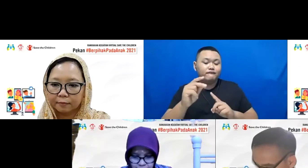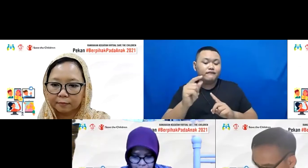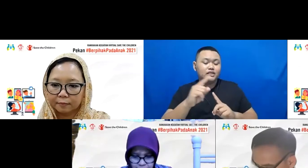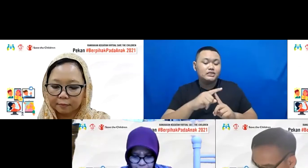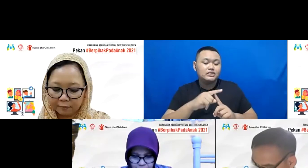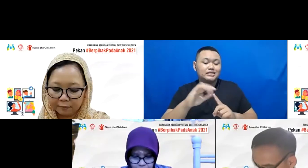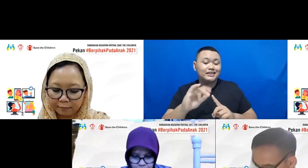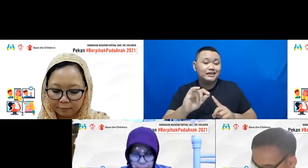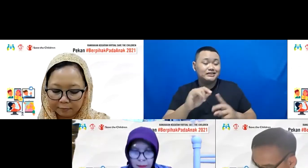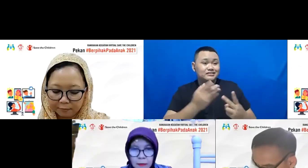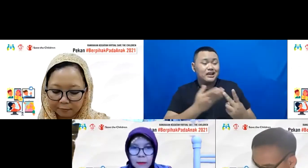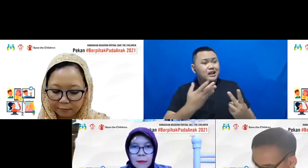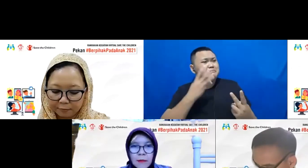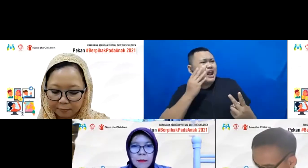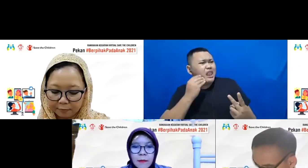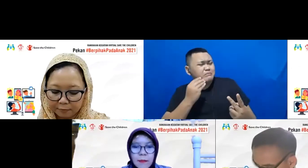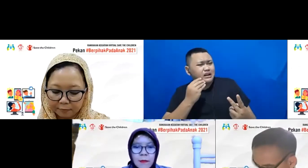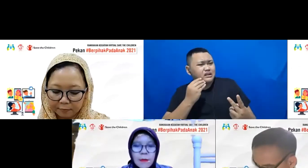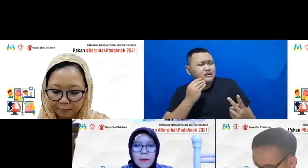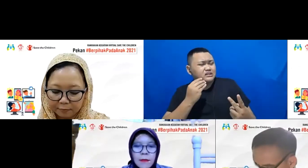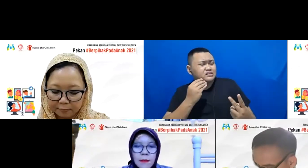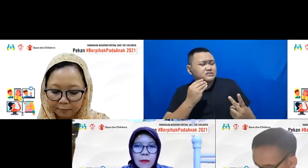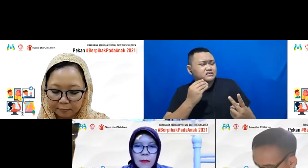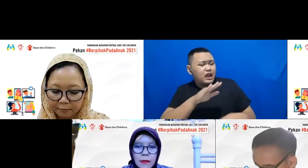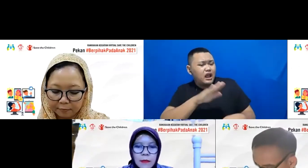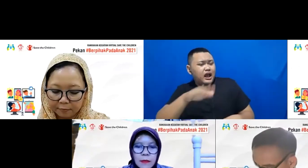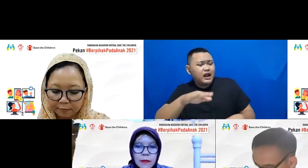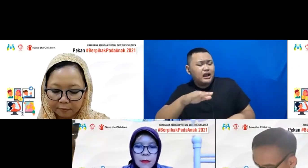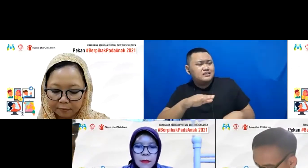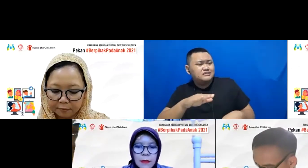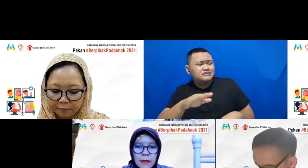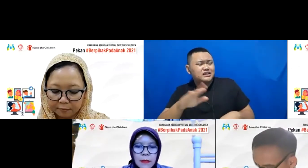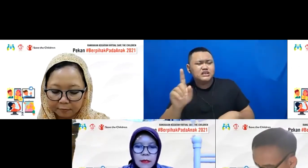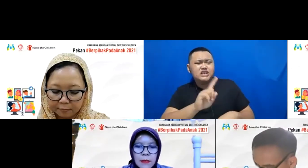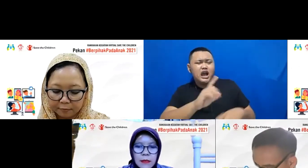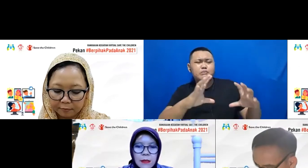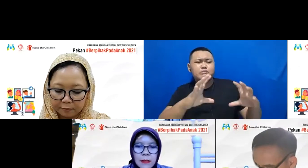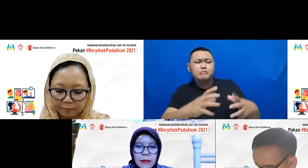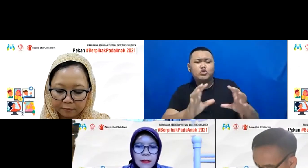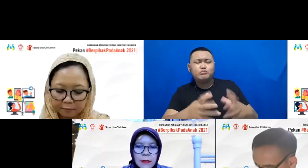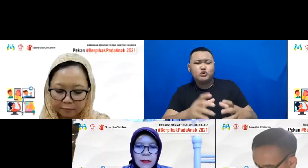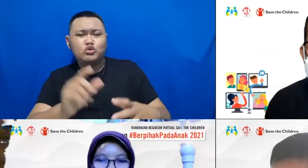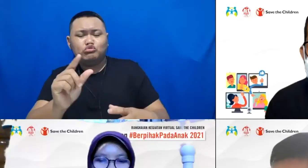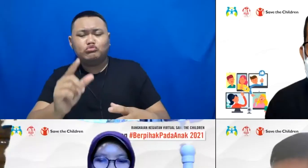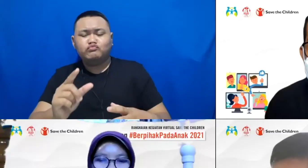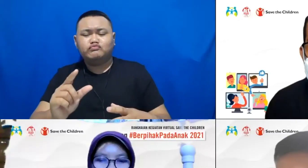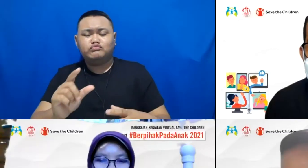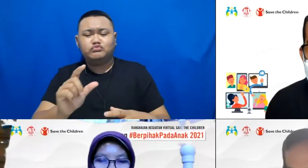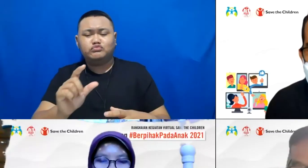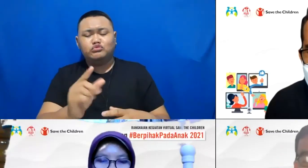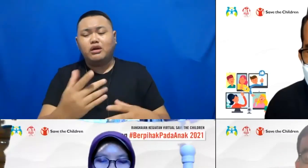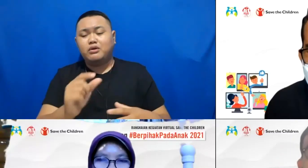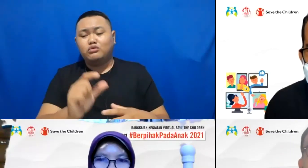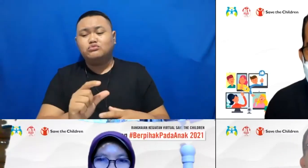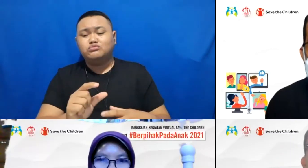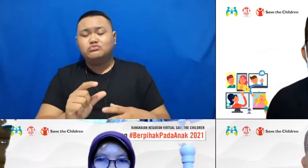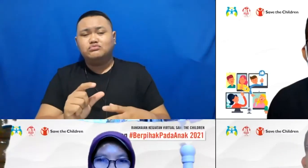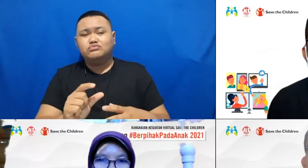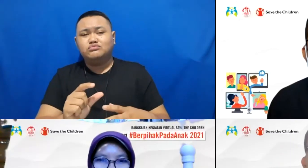Yang kedua adalah kami sebagai guru di lingkup sekolah. Nah, terkait kami sebagai guru di lingkungan